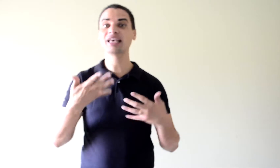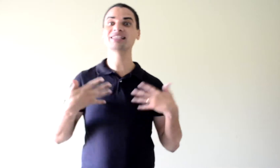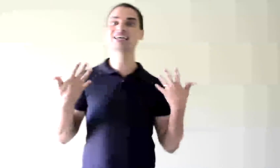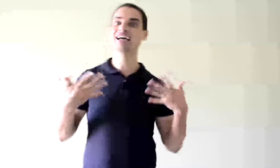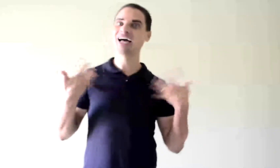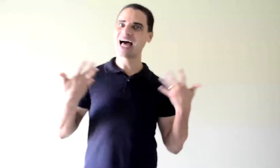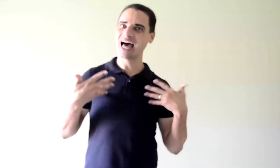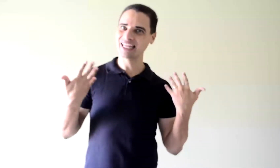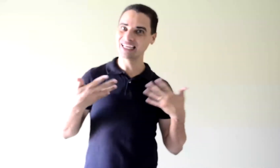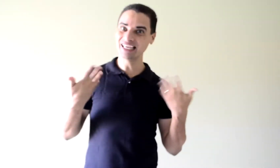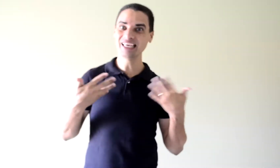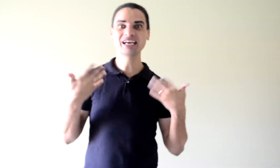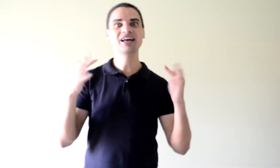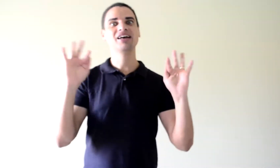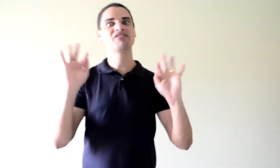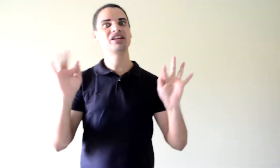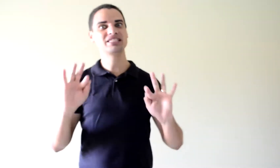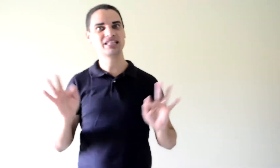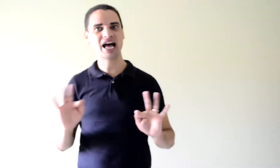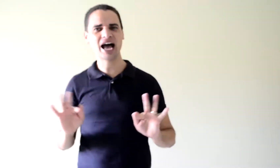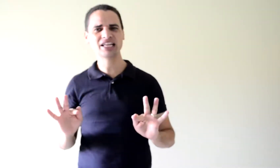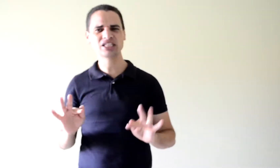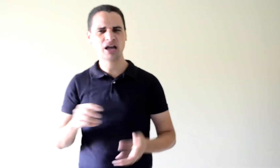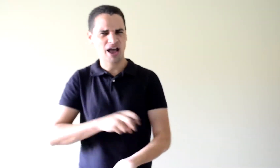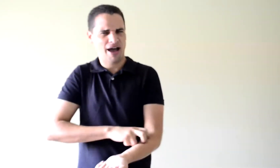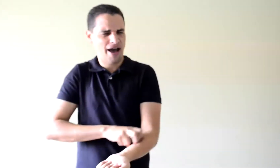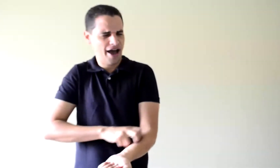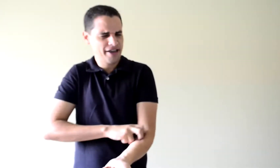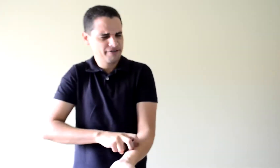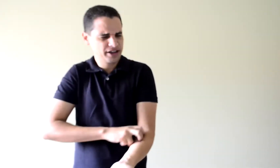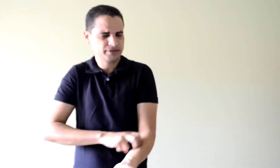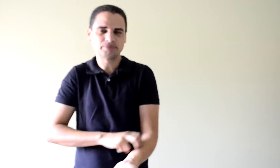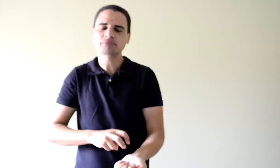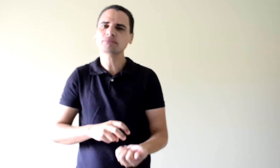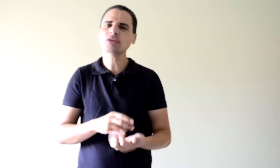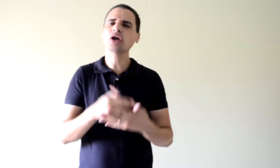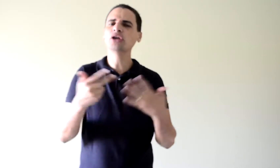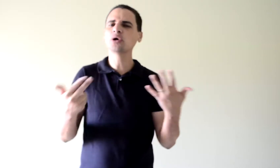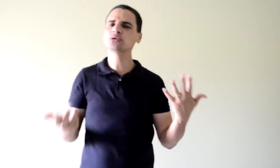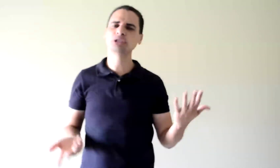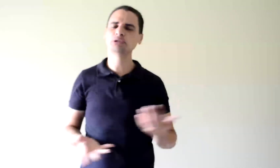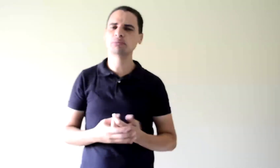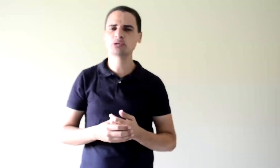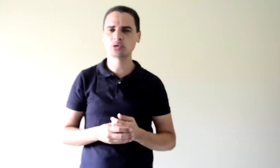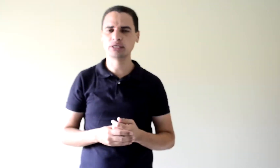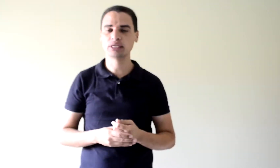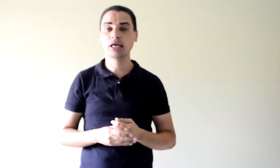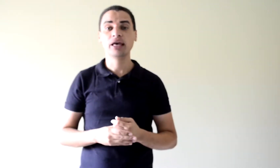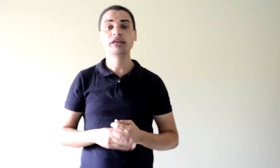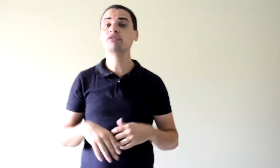tristeza, alegria, felicidade, raiva e outros tipos de emoções. E vimos